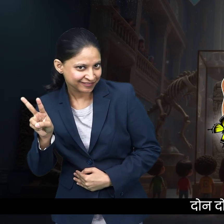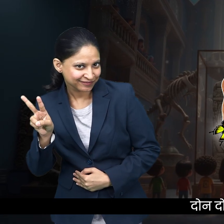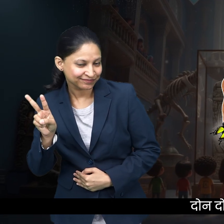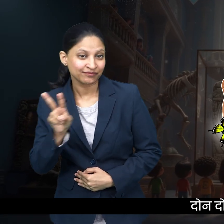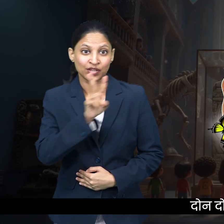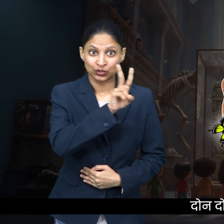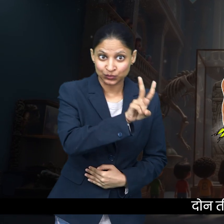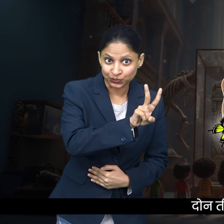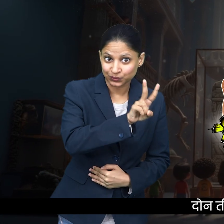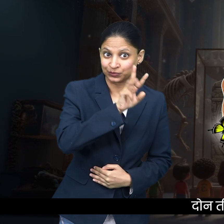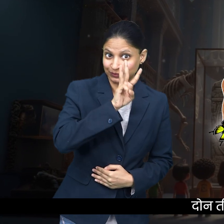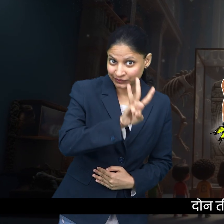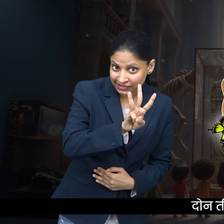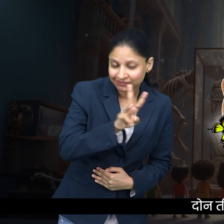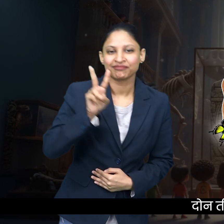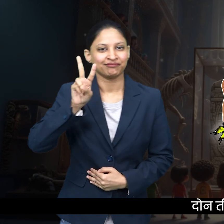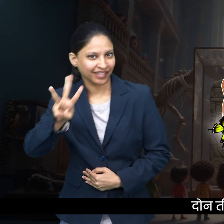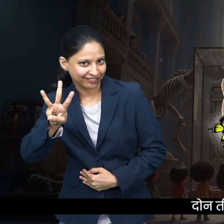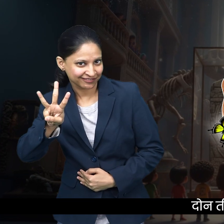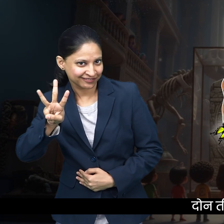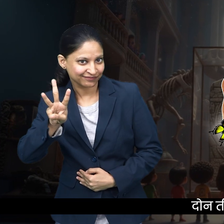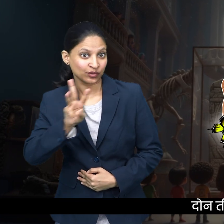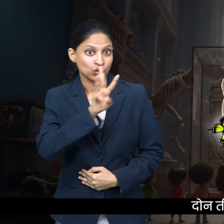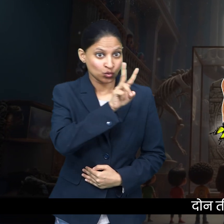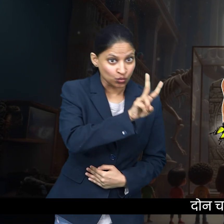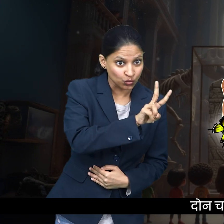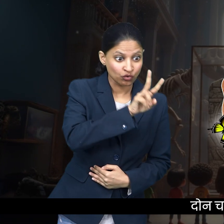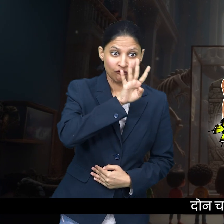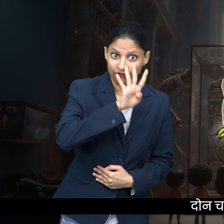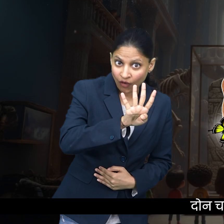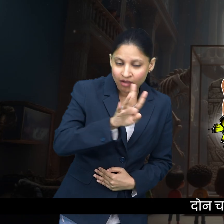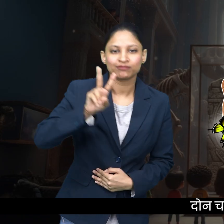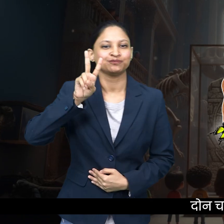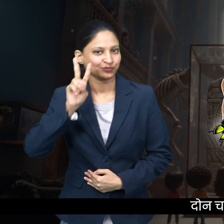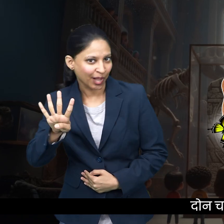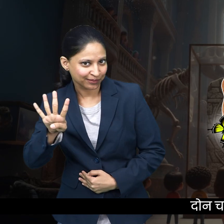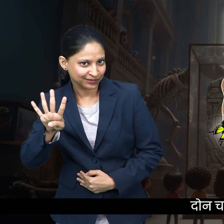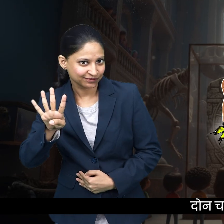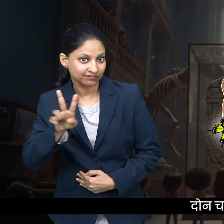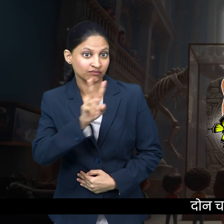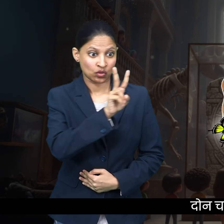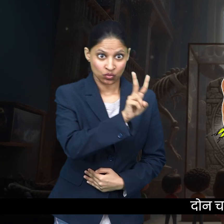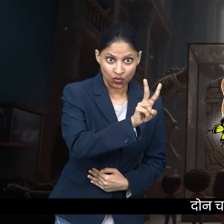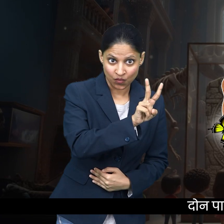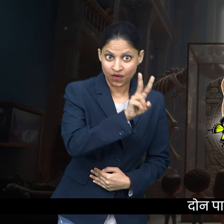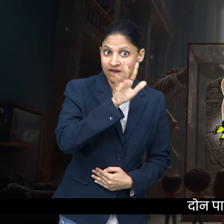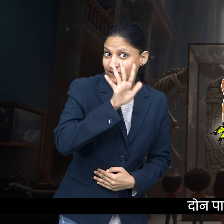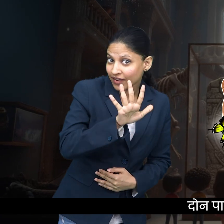2 22, 2 3 23, 2 4